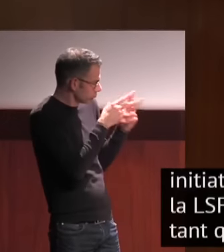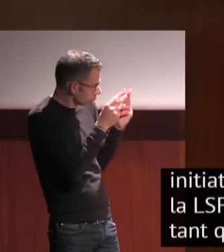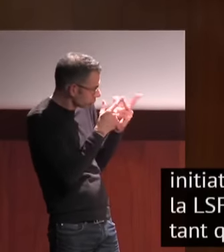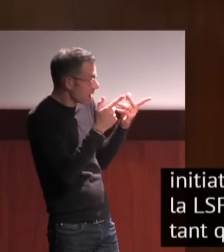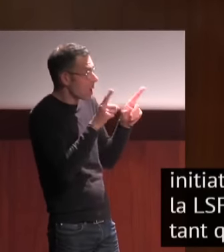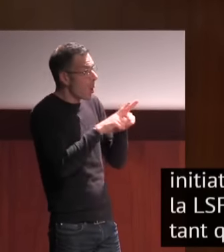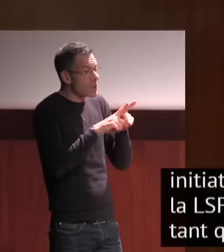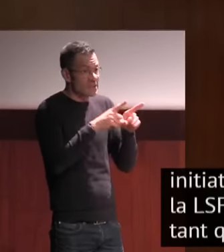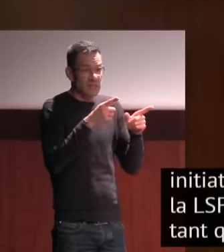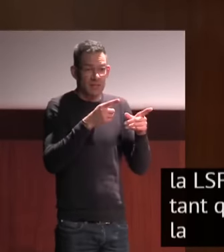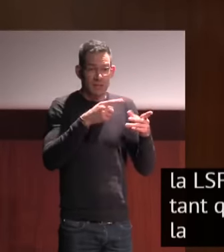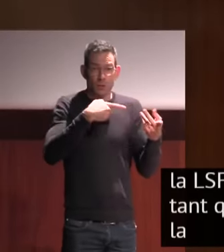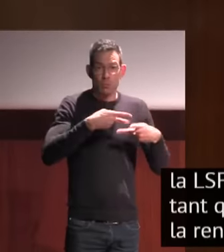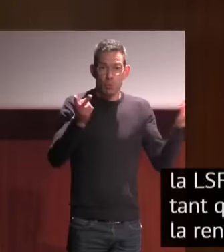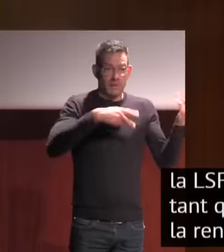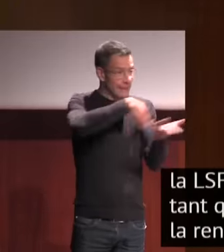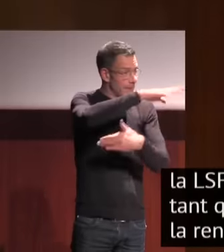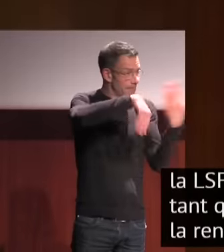si importante.